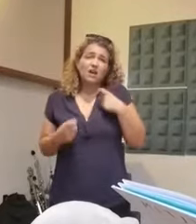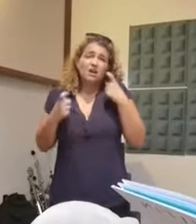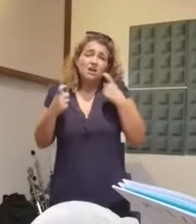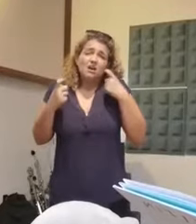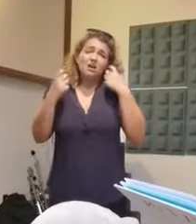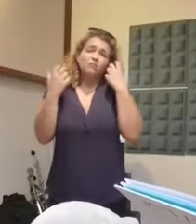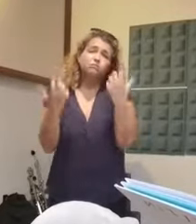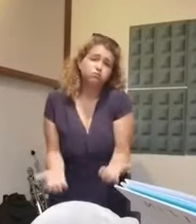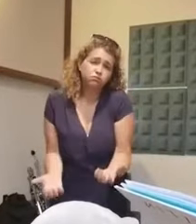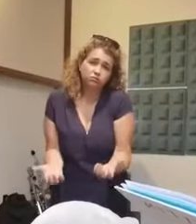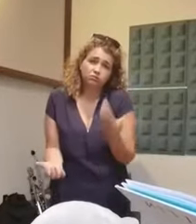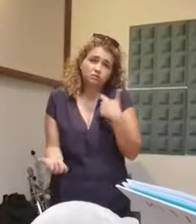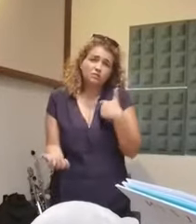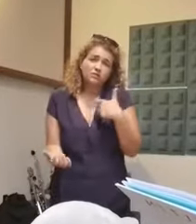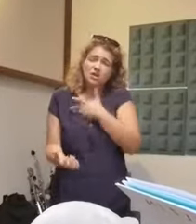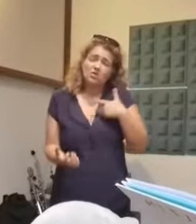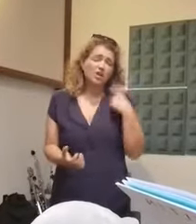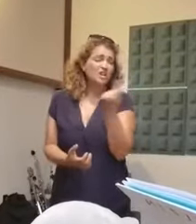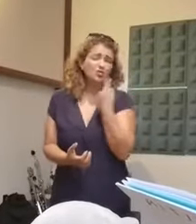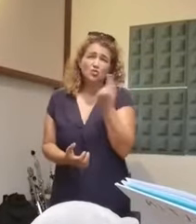no quiso seguir solo.